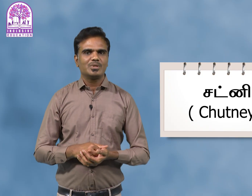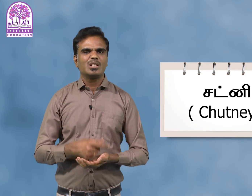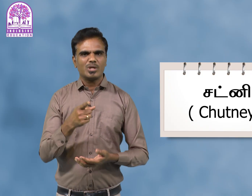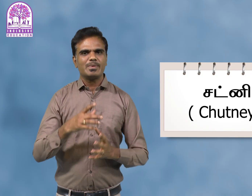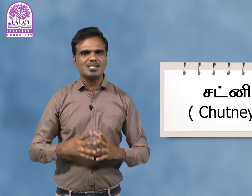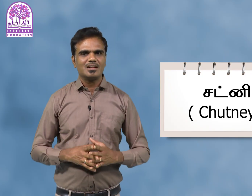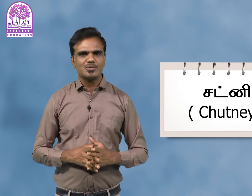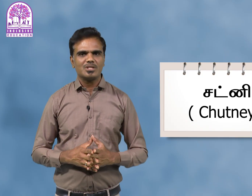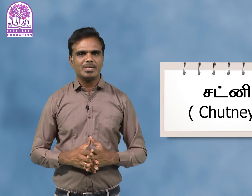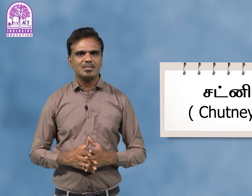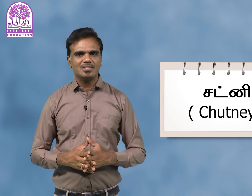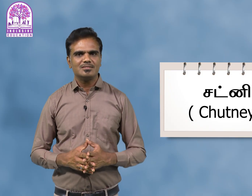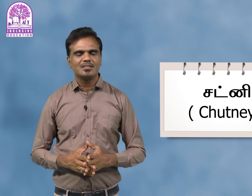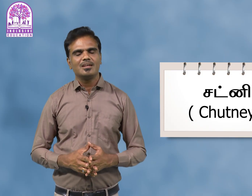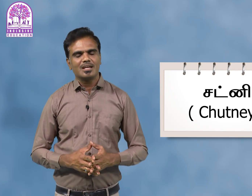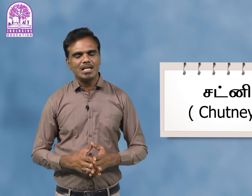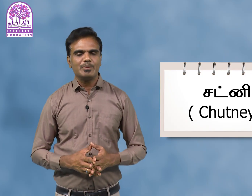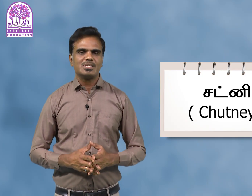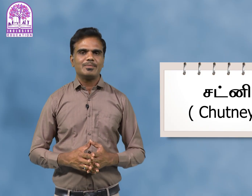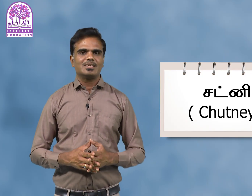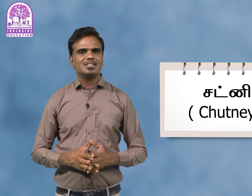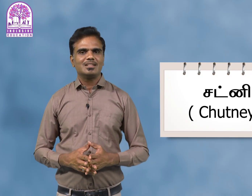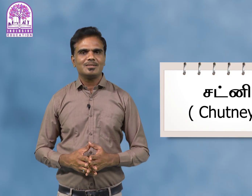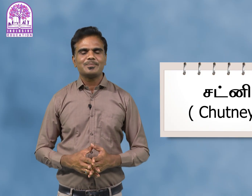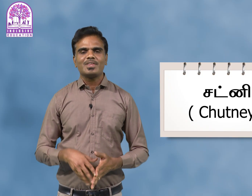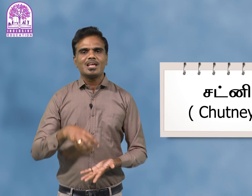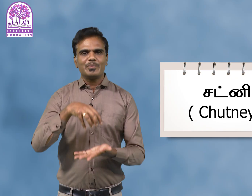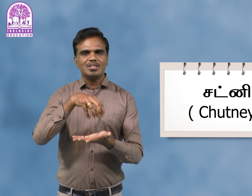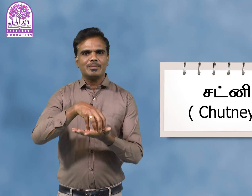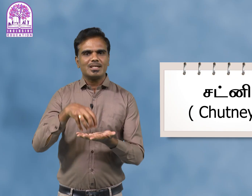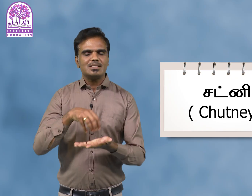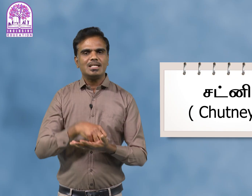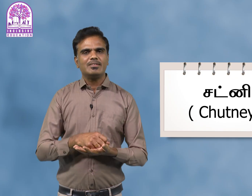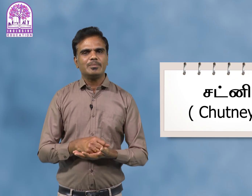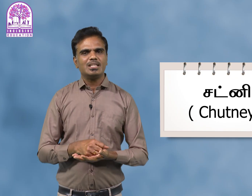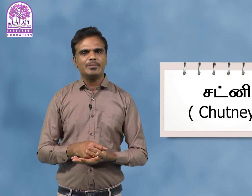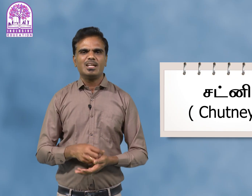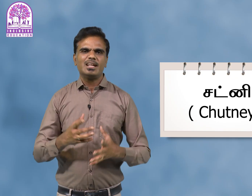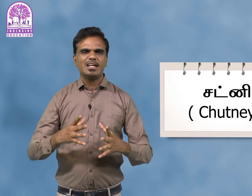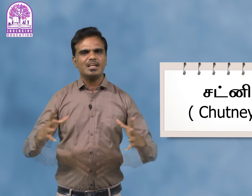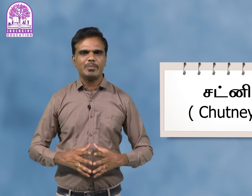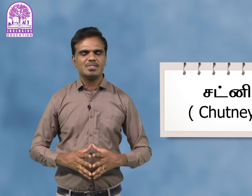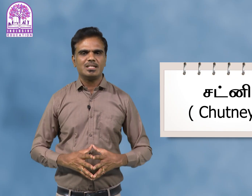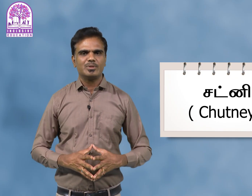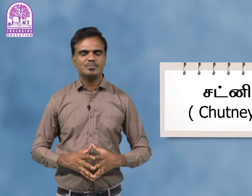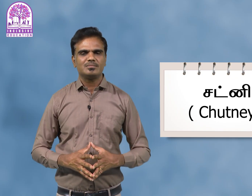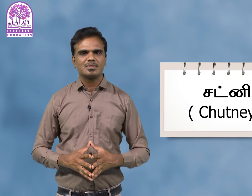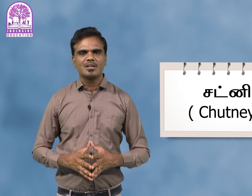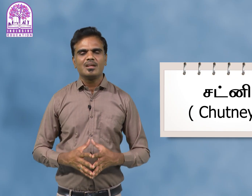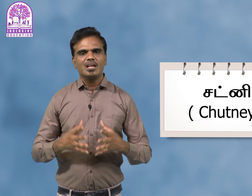புரியுதுங்களா? உங்களுக்கு பசிக்குதா, நான் சொன்னது பார்த்தோன்னே கண்டிப்பாக போய் சாப்பிடுங்க, சரிங்களா? இப்போ வந்து என்ன பண்ணுங்கள், சட்னியில் வந்து பார்த்திங்க அப்படின்னா நிறைய டைப் ஆஃப் சட்னி வரும். இப்போ